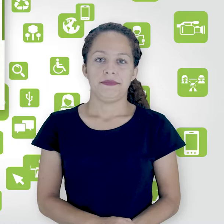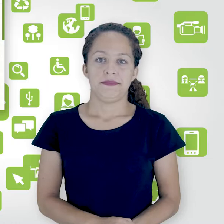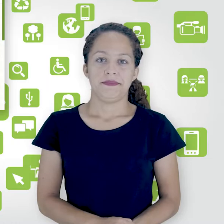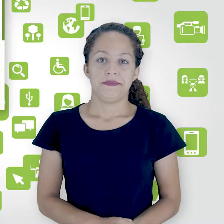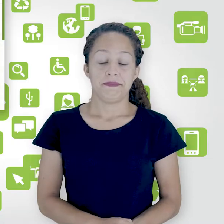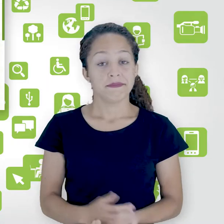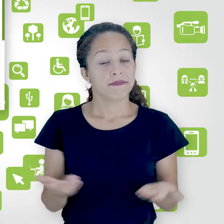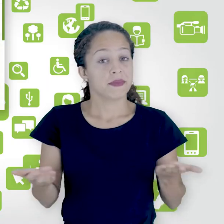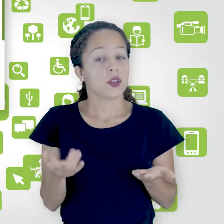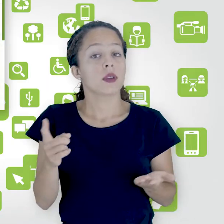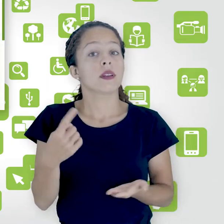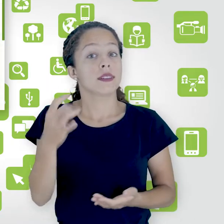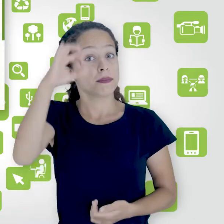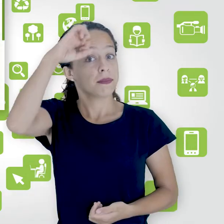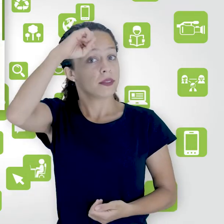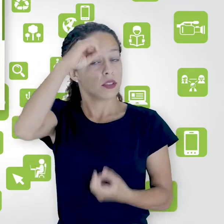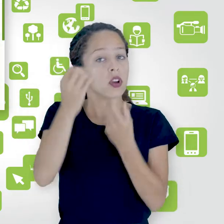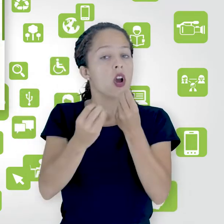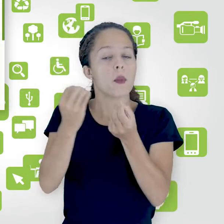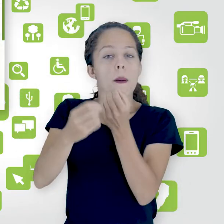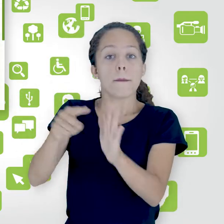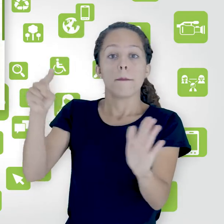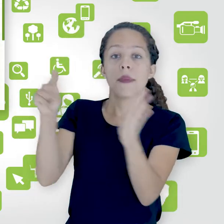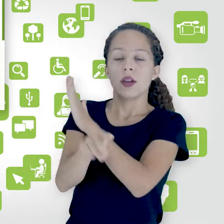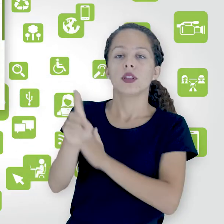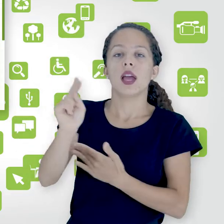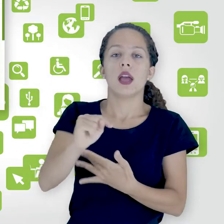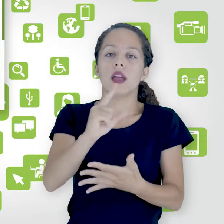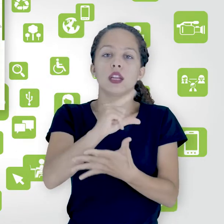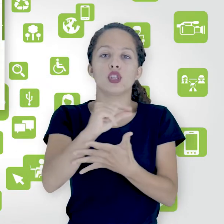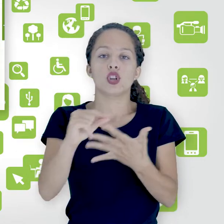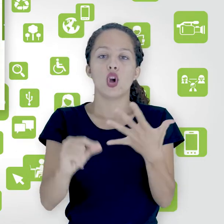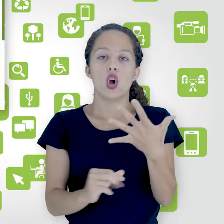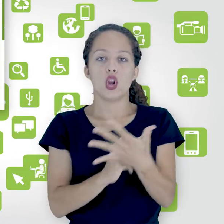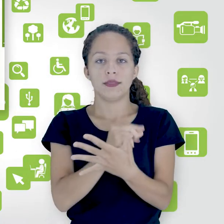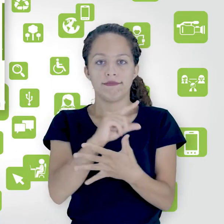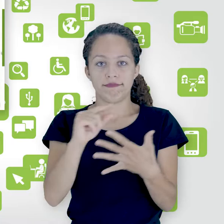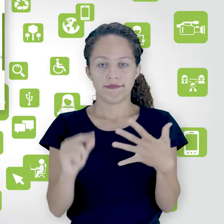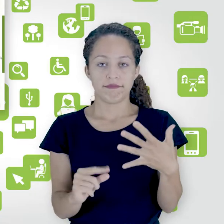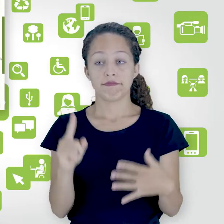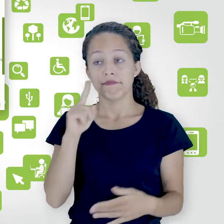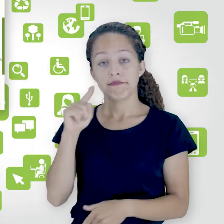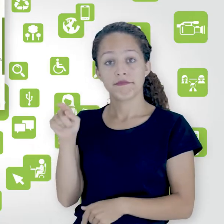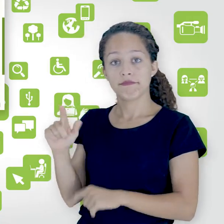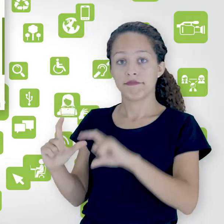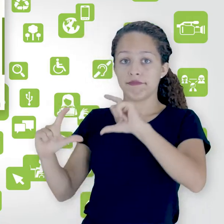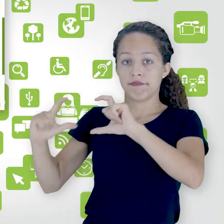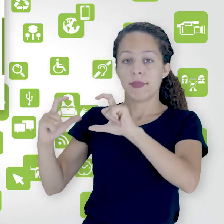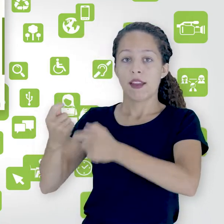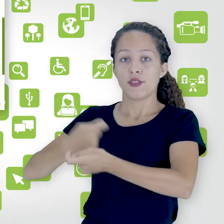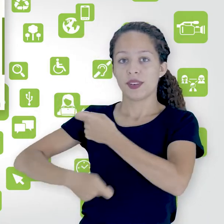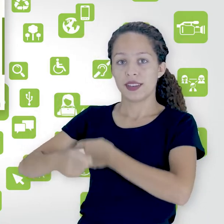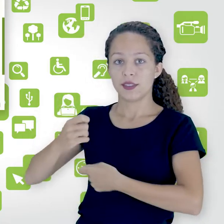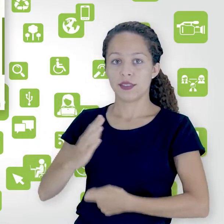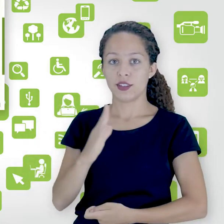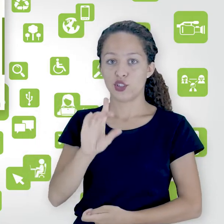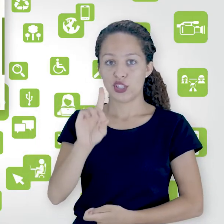Vamos aprender a construir uma pergunta de múltipla escolha. Então vá no bloco Administração, do lado direito da